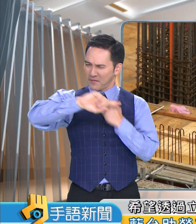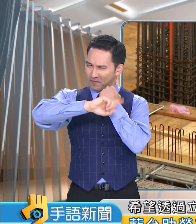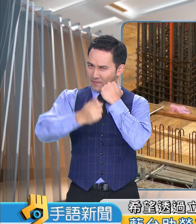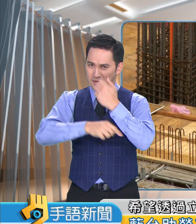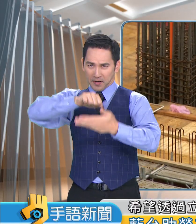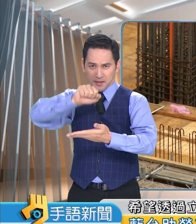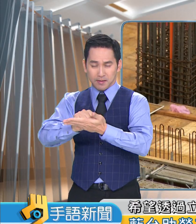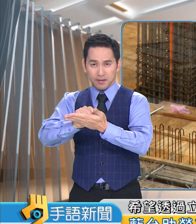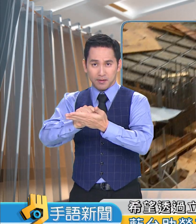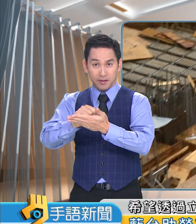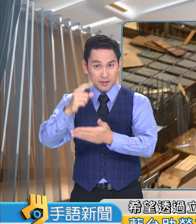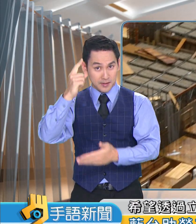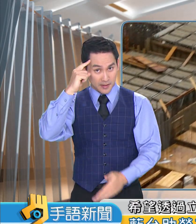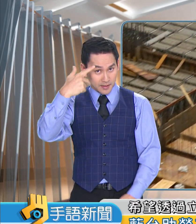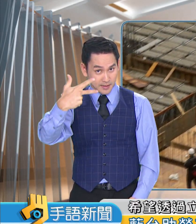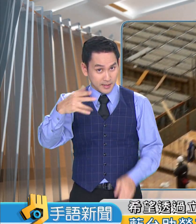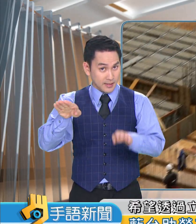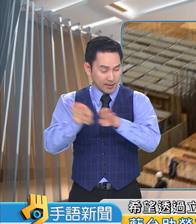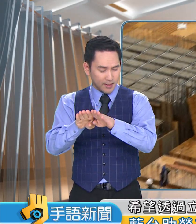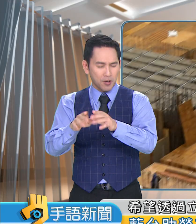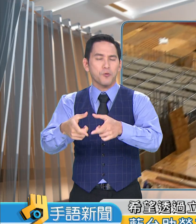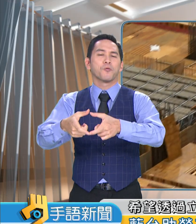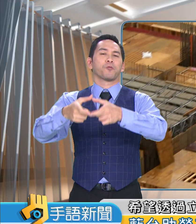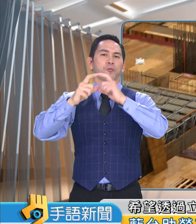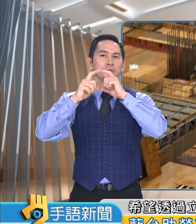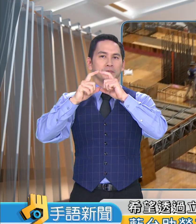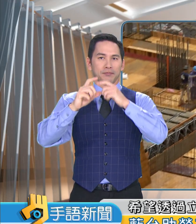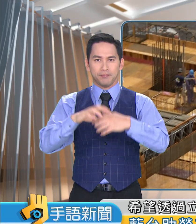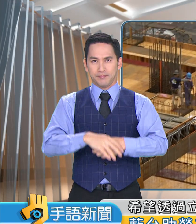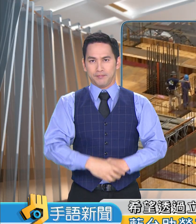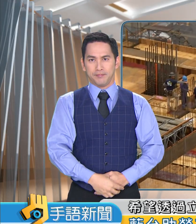法讨回劳工七天假。